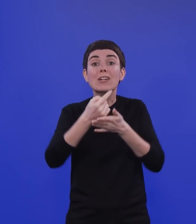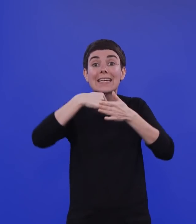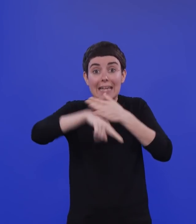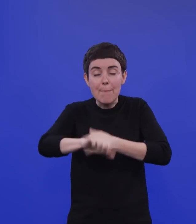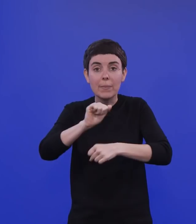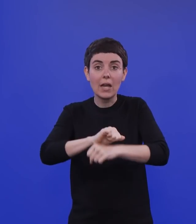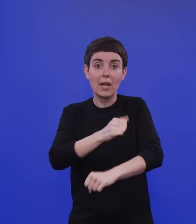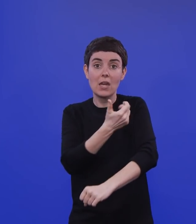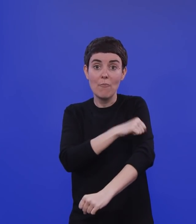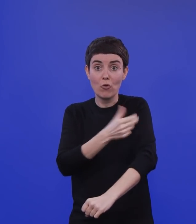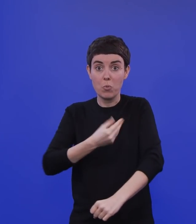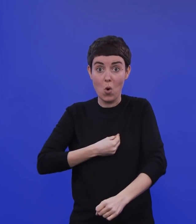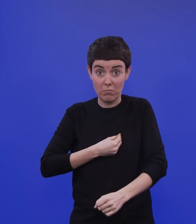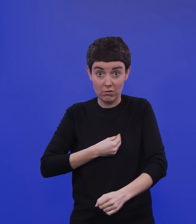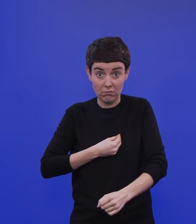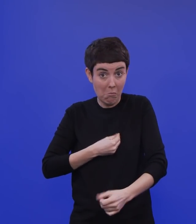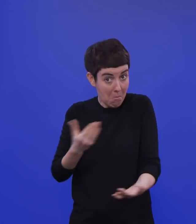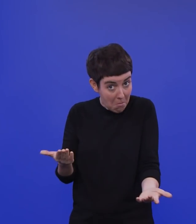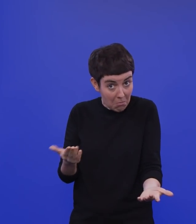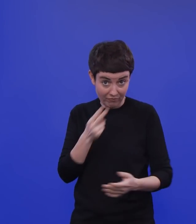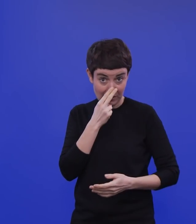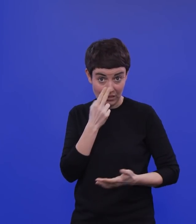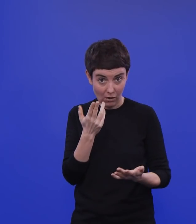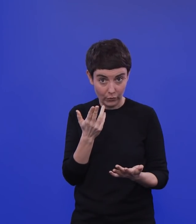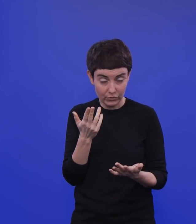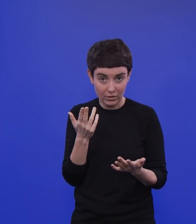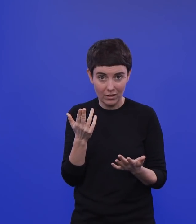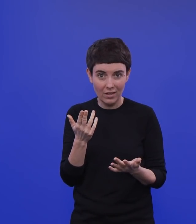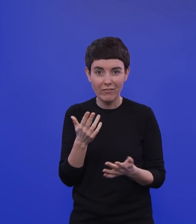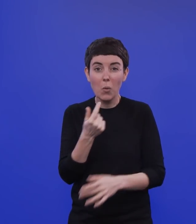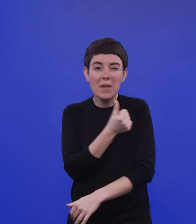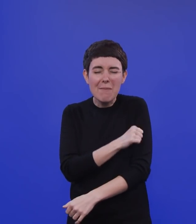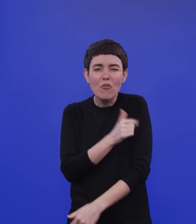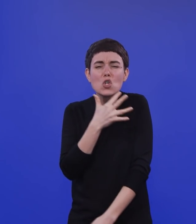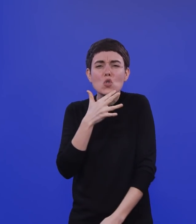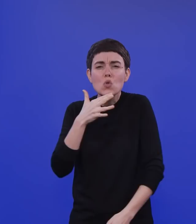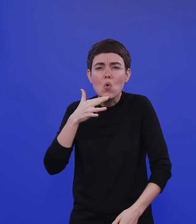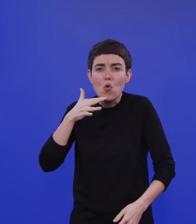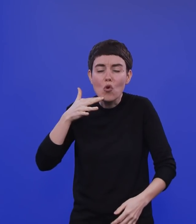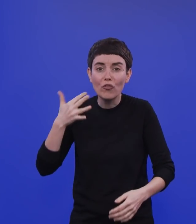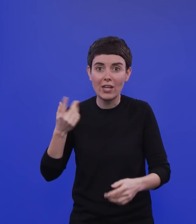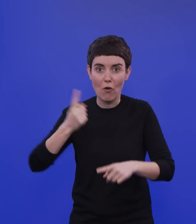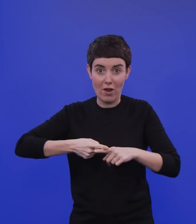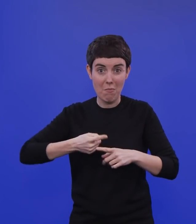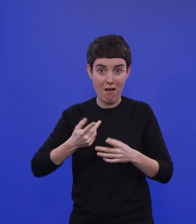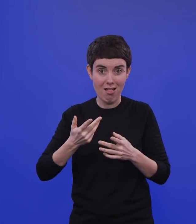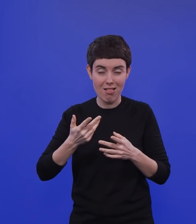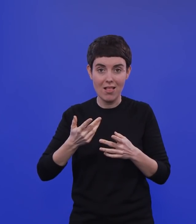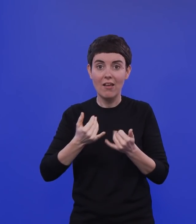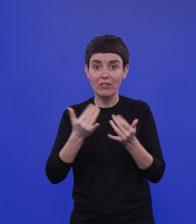könnte? Also diese unglaubliche Masse an Impfungen, die dann im zweiten Quartal so langsam hochzufahren